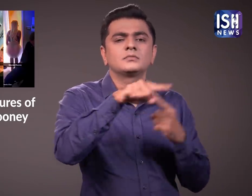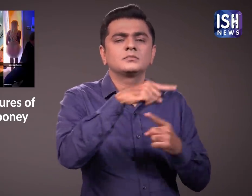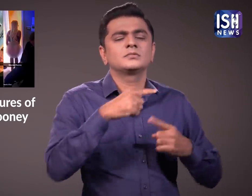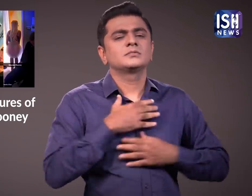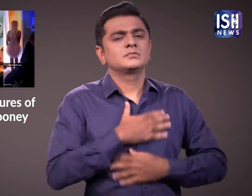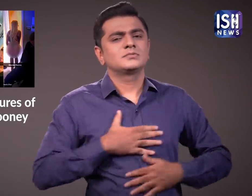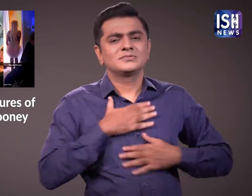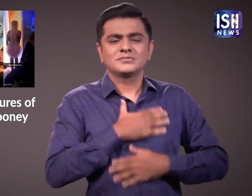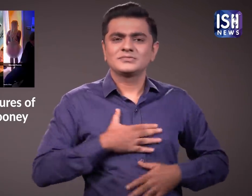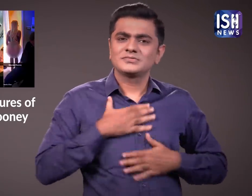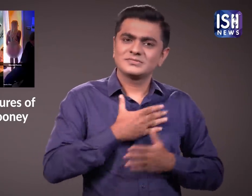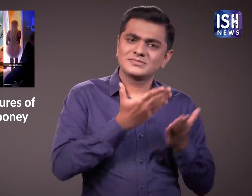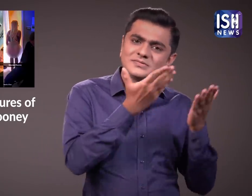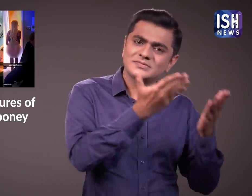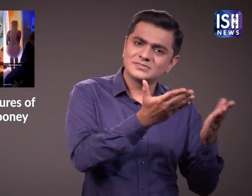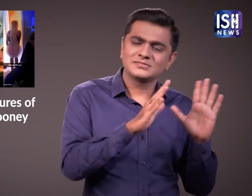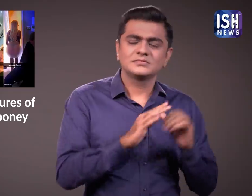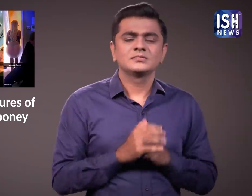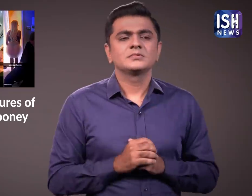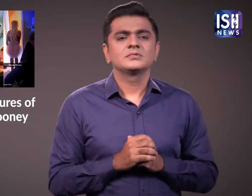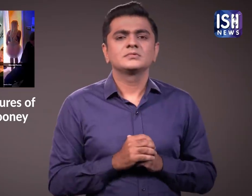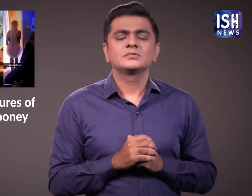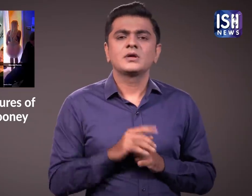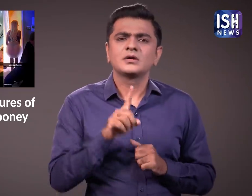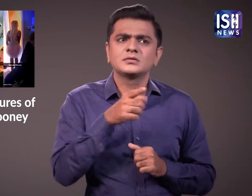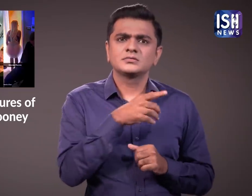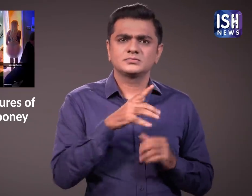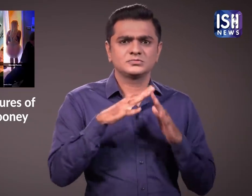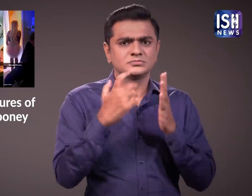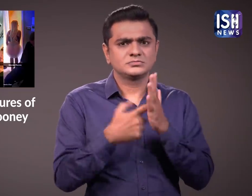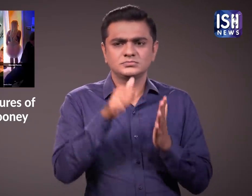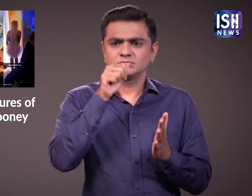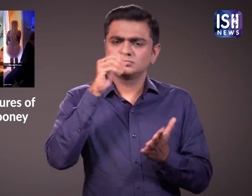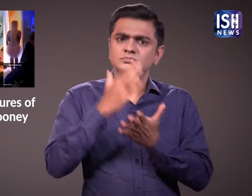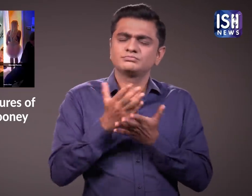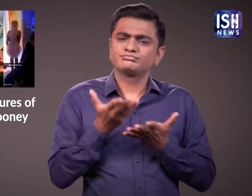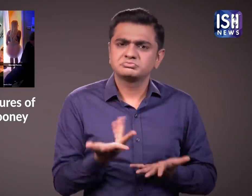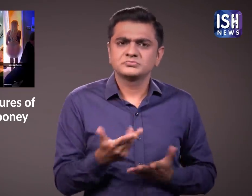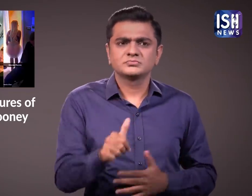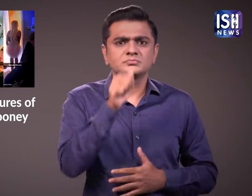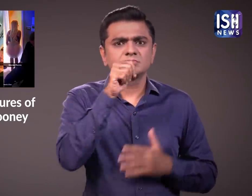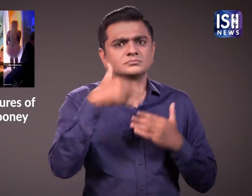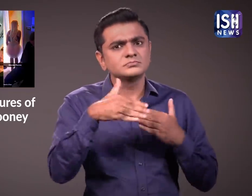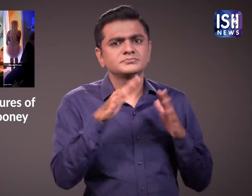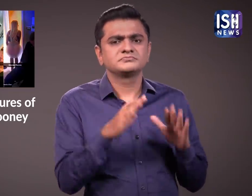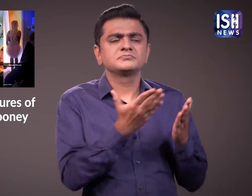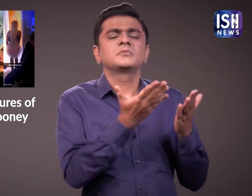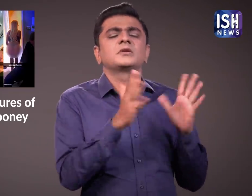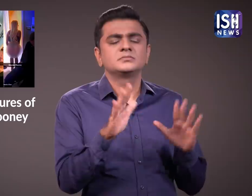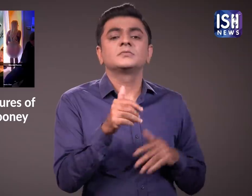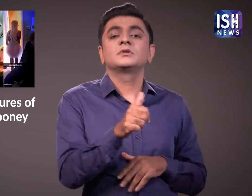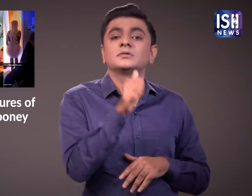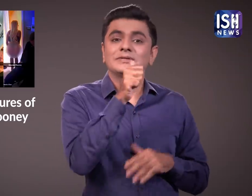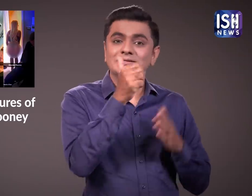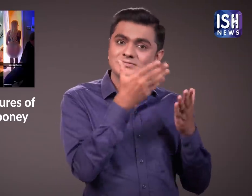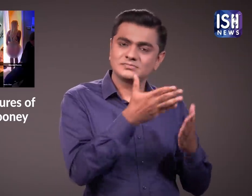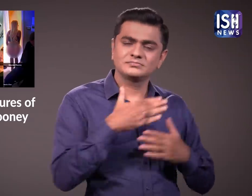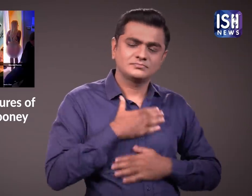थे। शराब छोडने के बावजूद वह शराब में लिप्त थे और